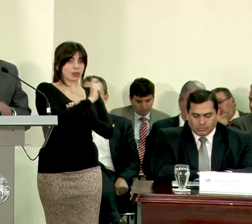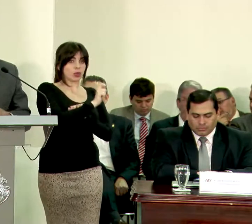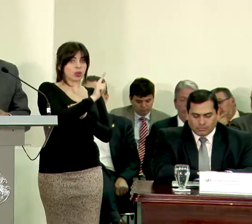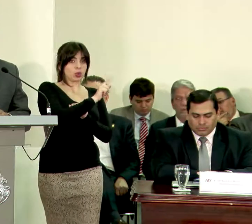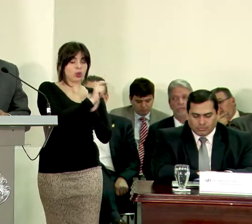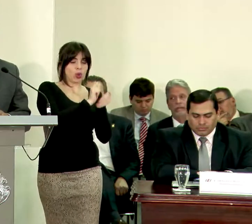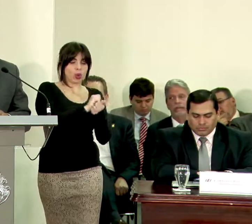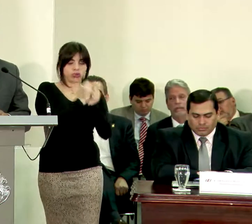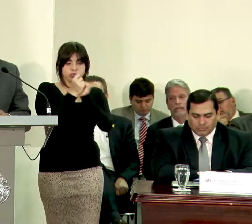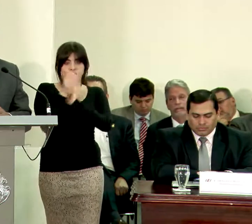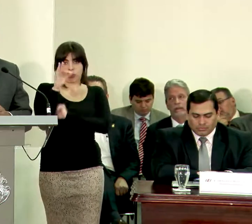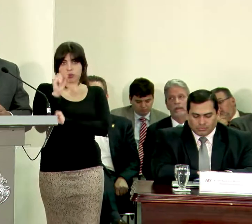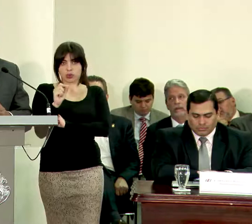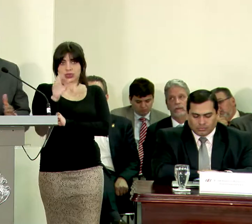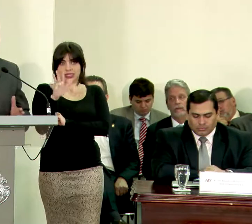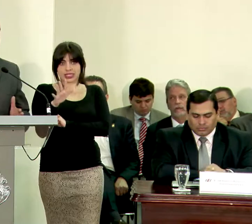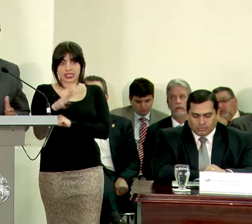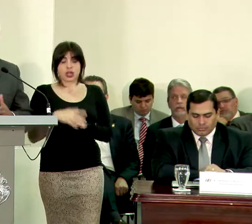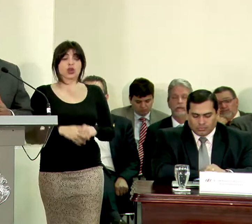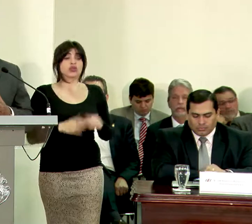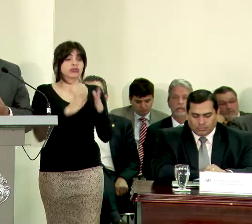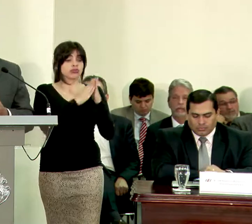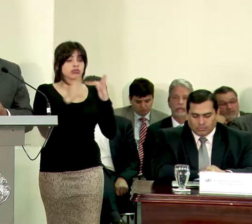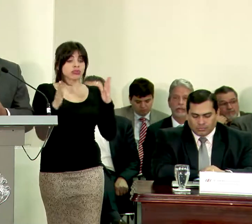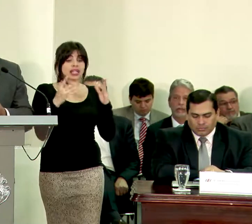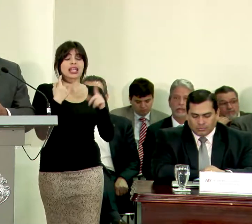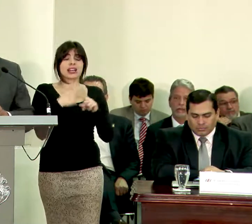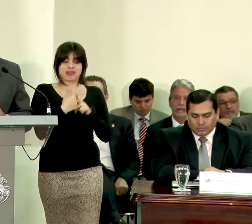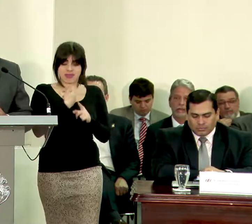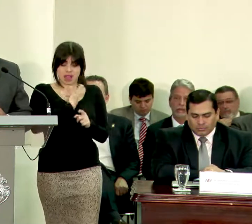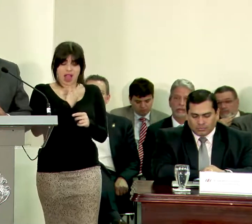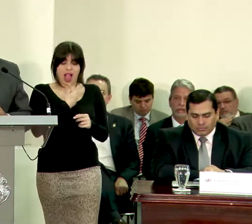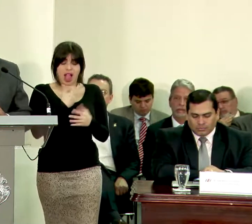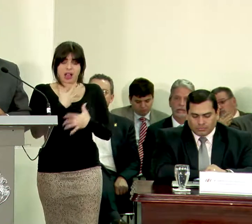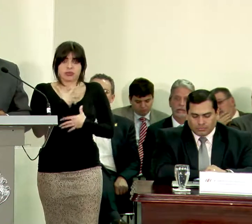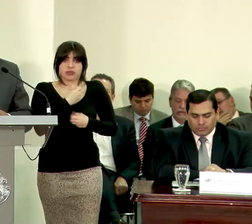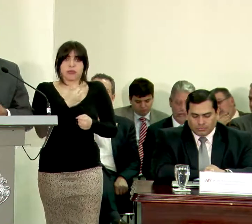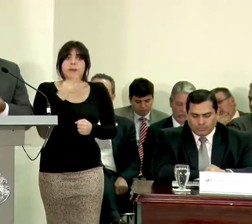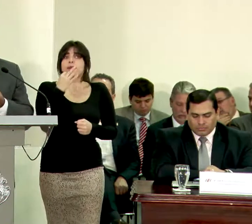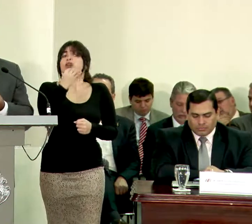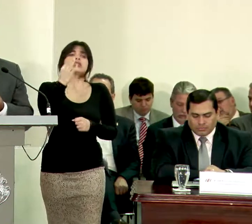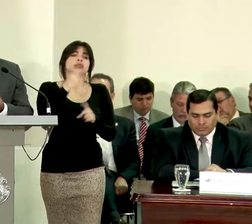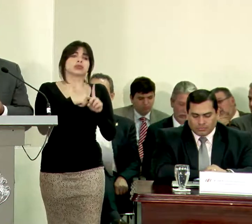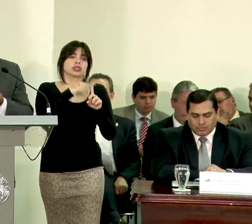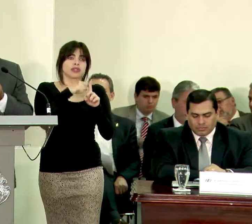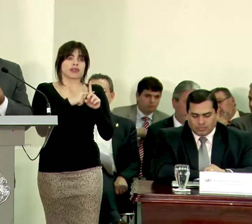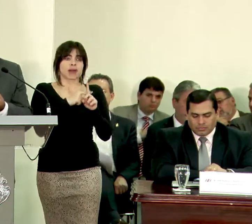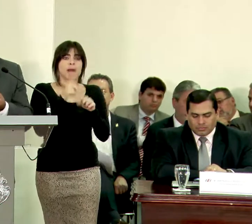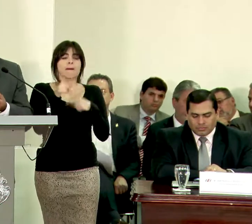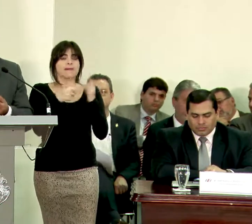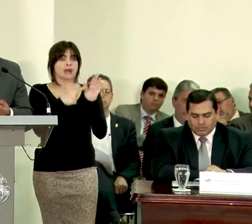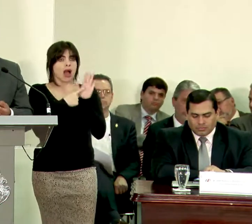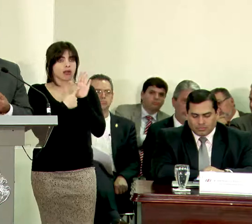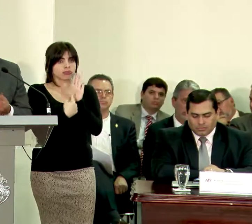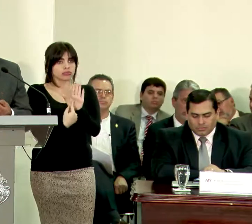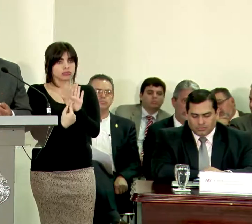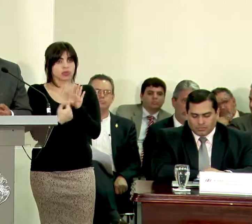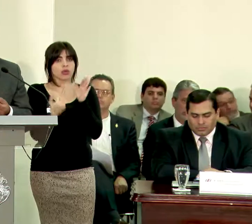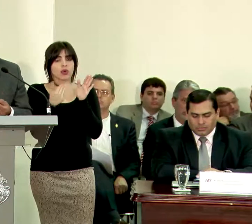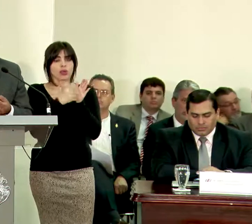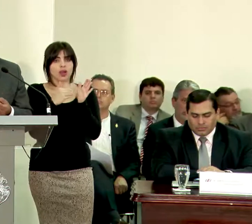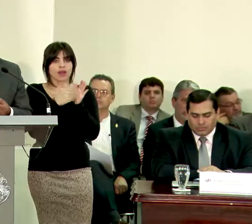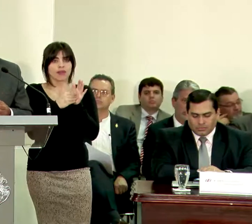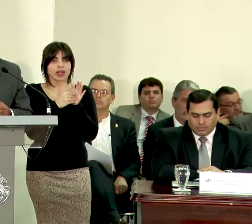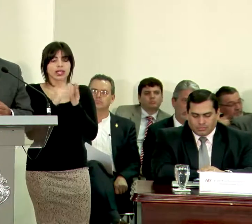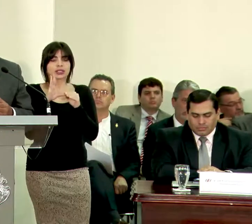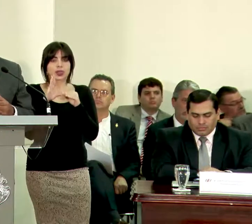10.1 al 9.5, y tenemos la confianza de que en las próximas mediciones van a reflejar nuevamente